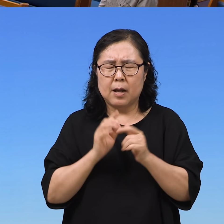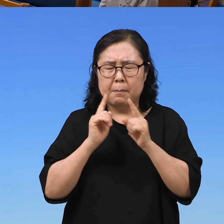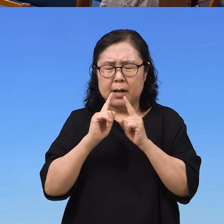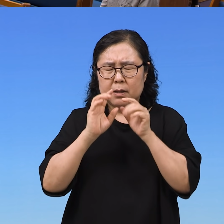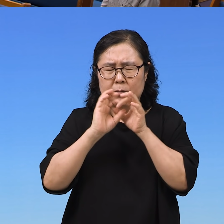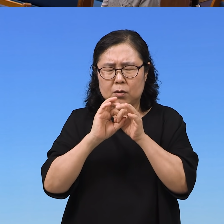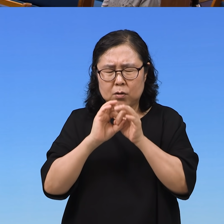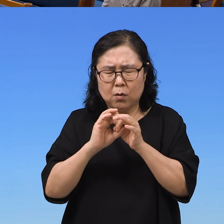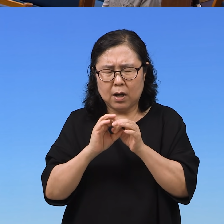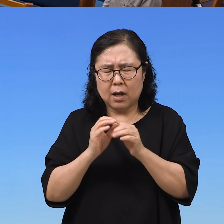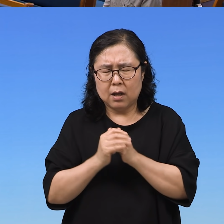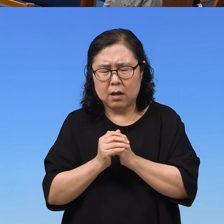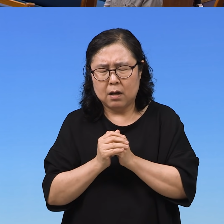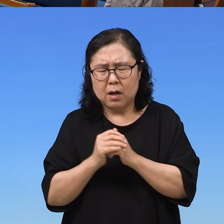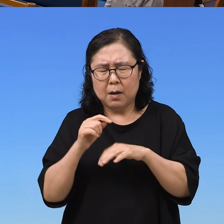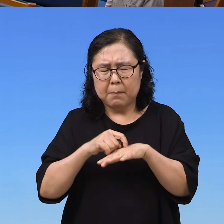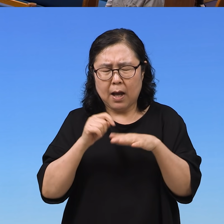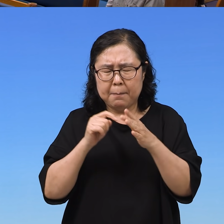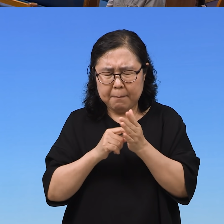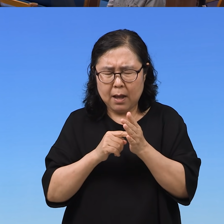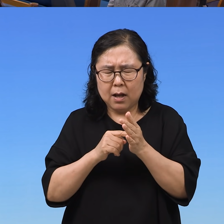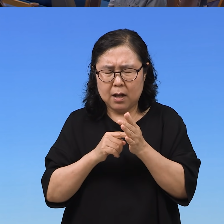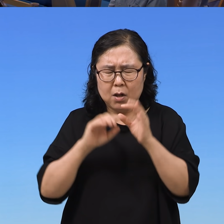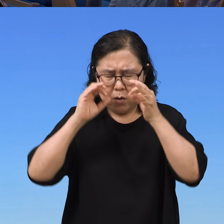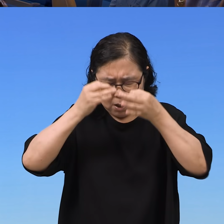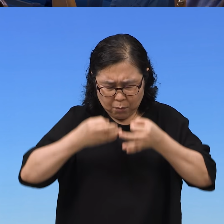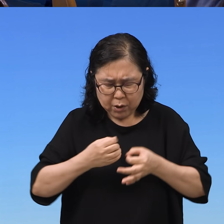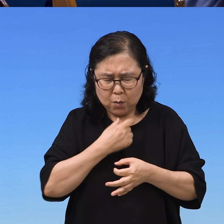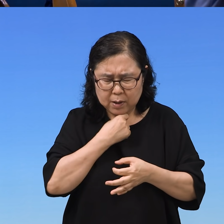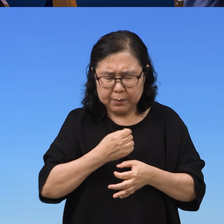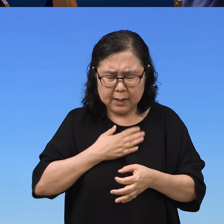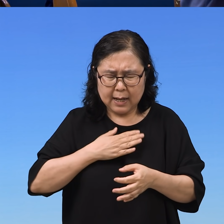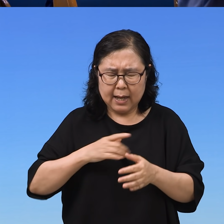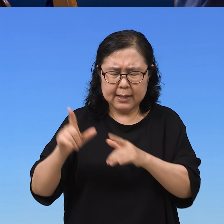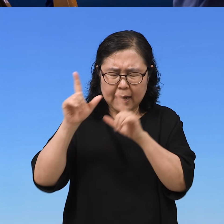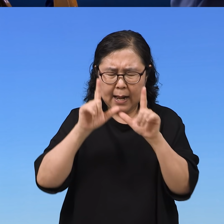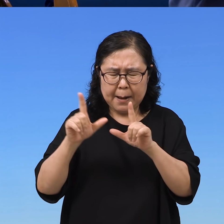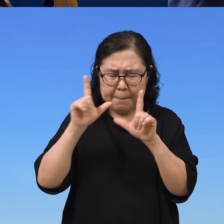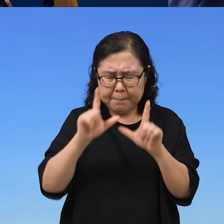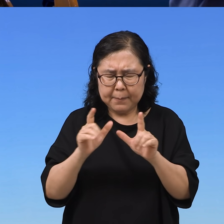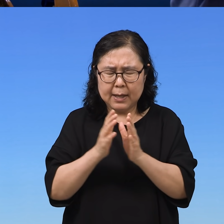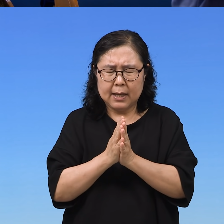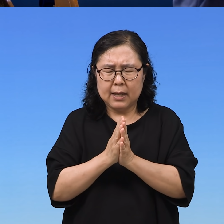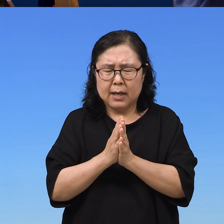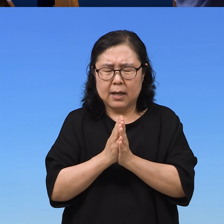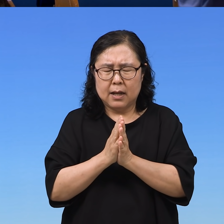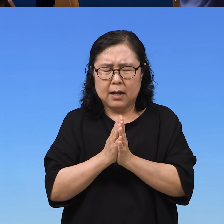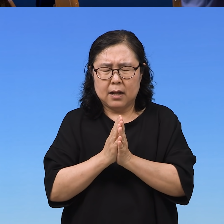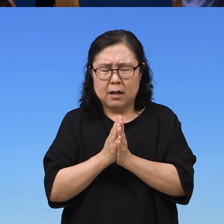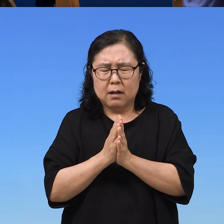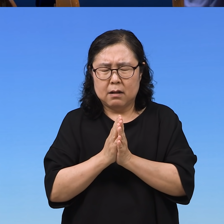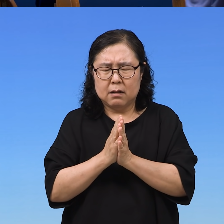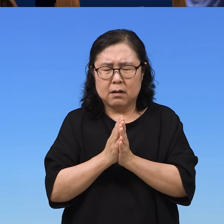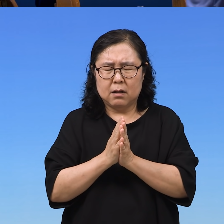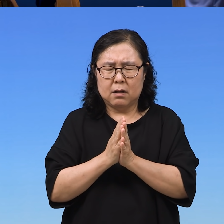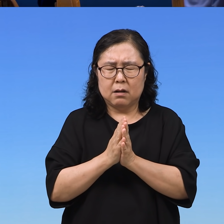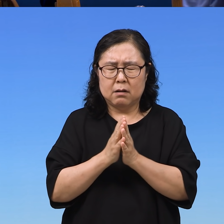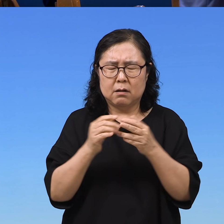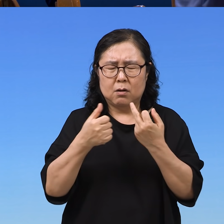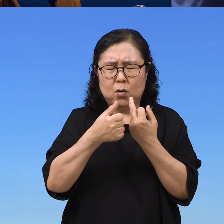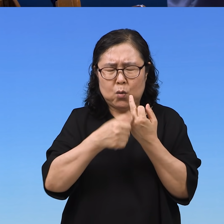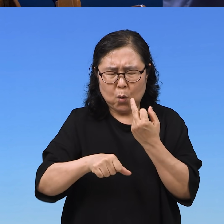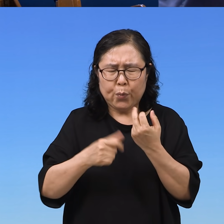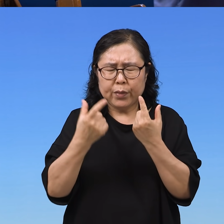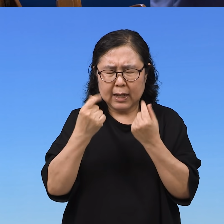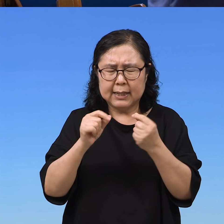하나님 마음의 교훈을 얻습니다. 우리 인생이 로시 같은 그 길이 되지 않기를 원합니다.